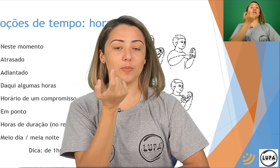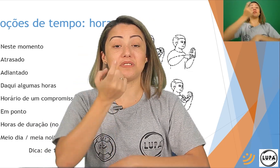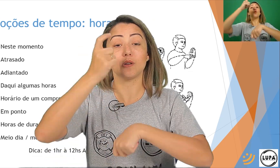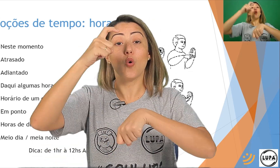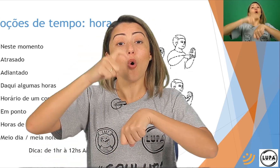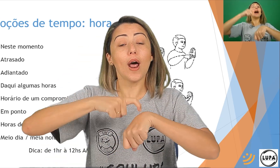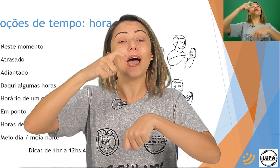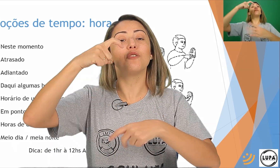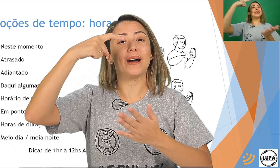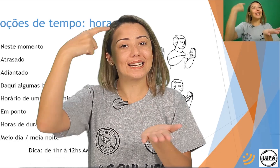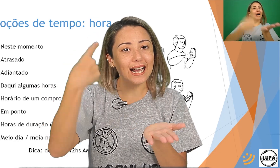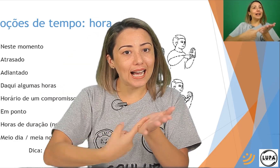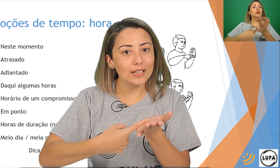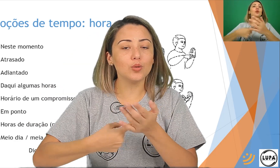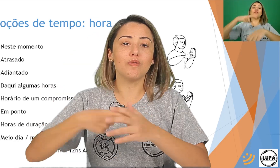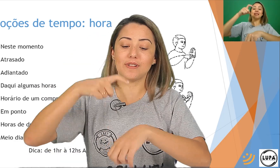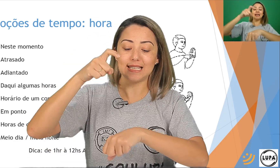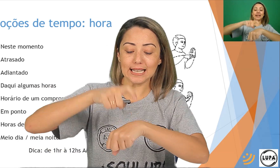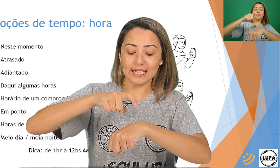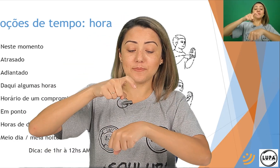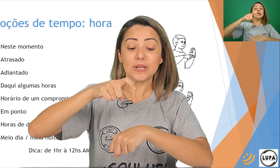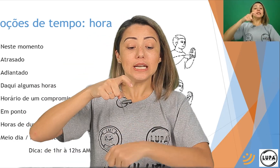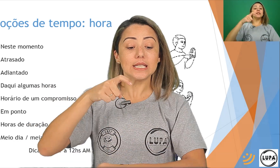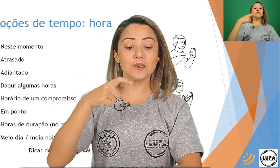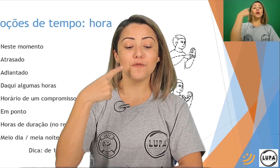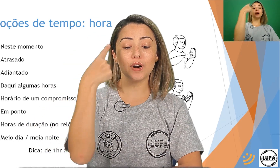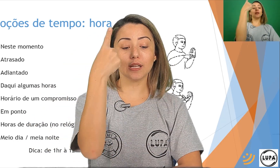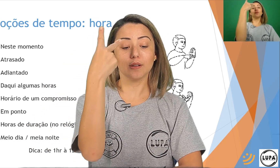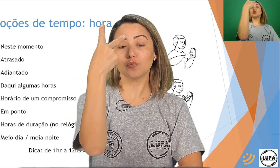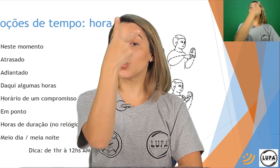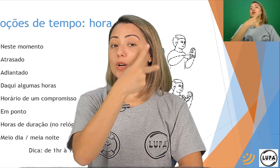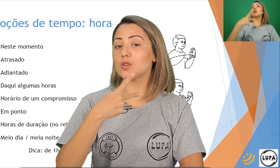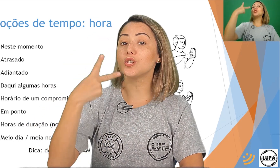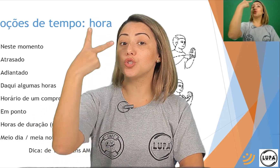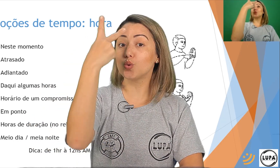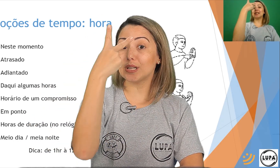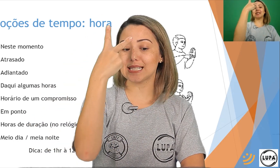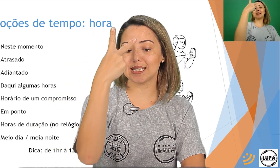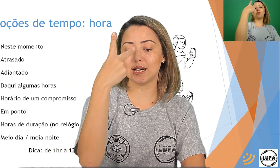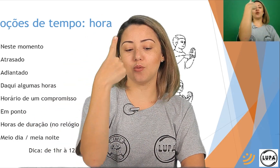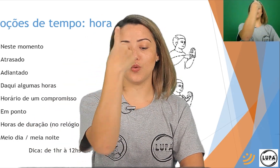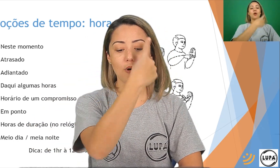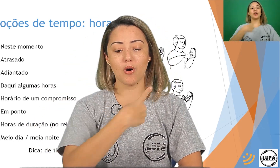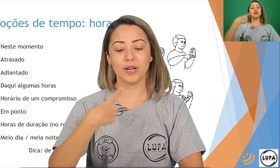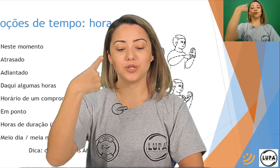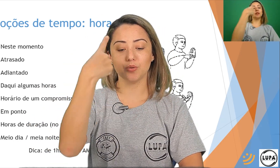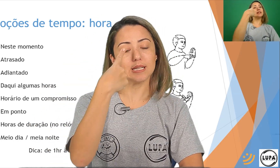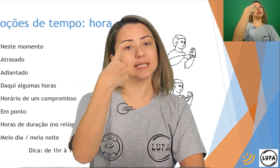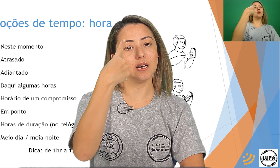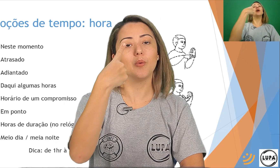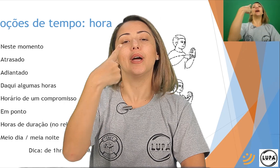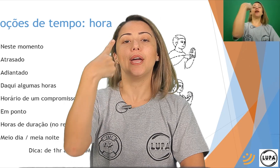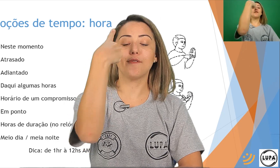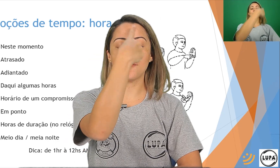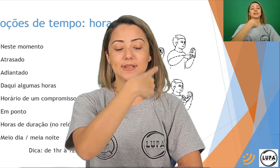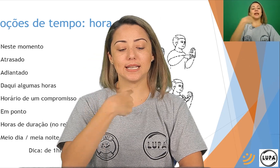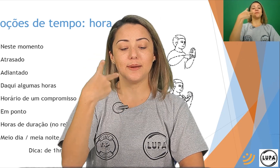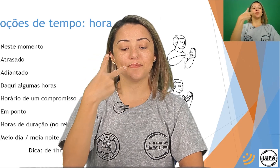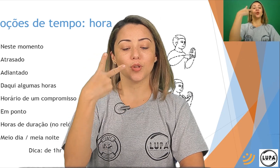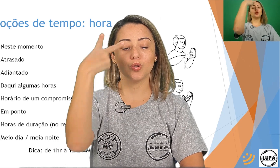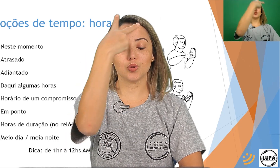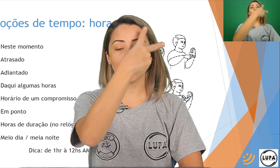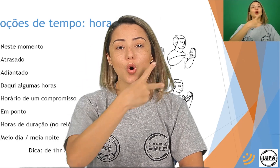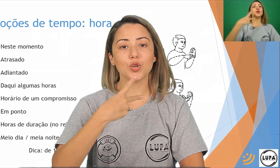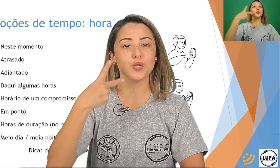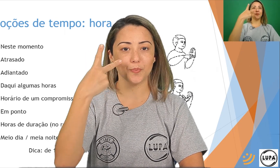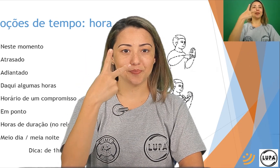esse compromisso, então horário marcado, eu vou fazer aqui. Se for 2 horas de duração, 1 hora de duração, eu vou